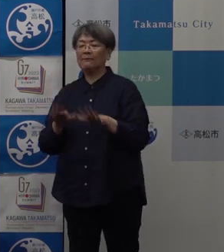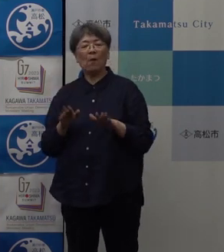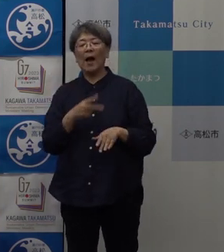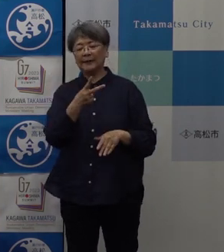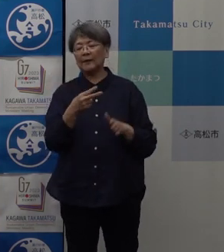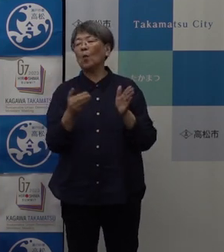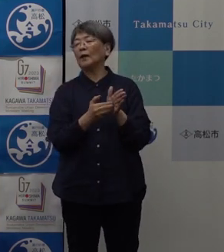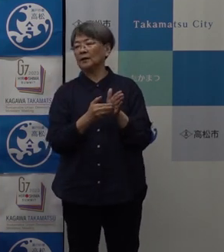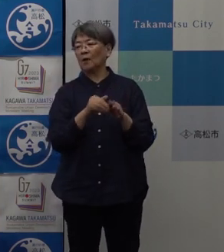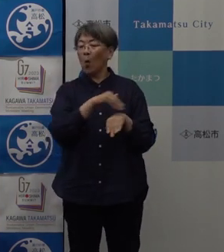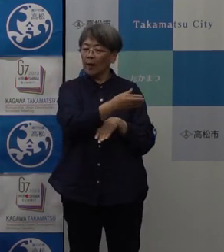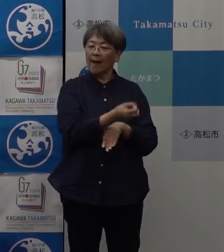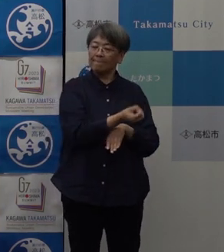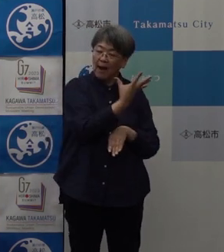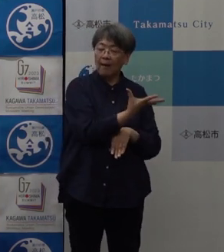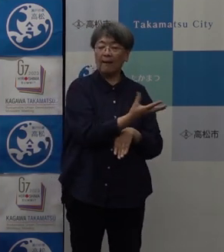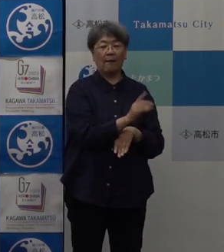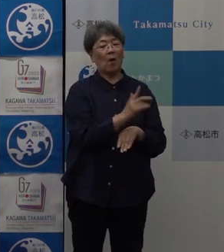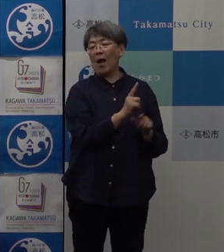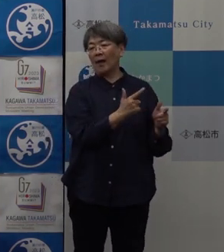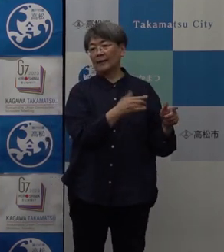はございません。